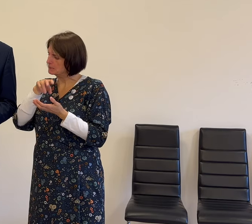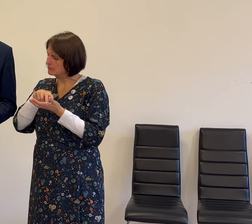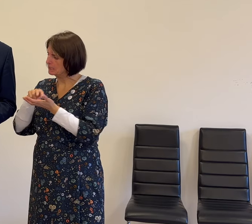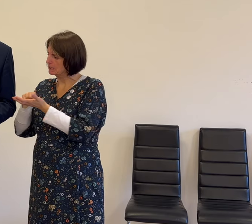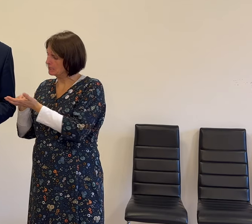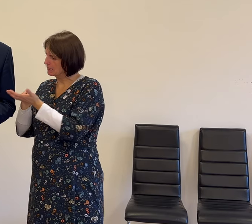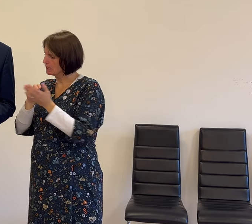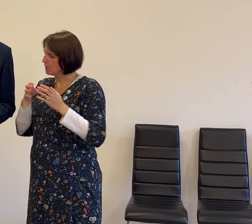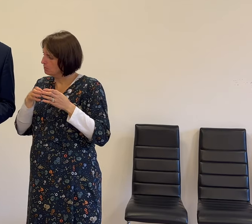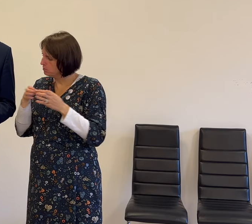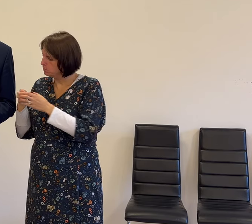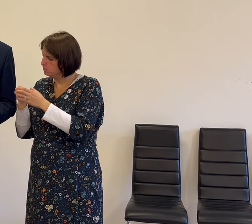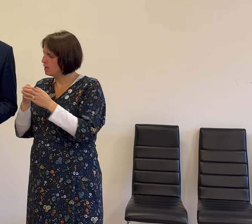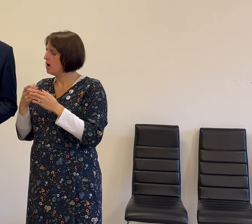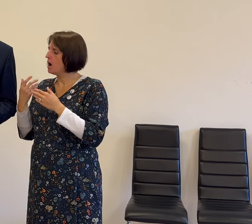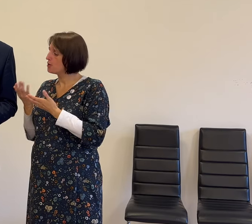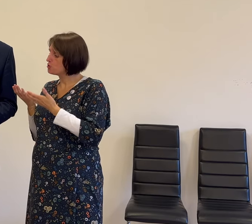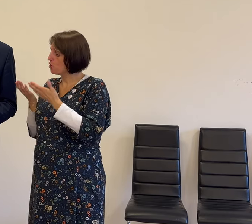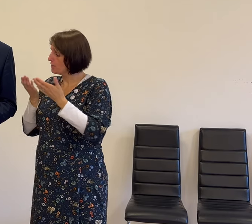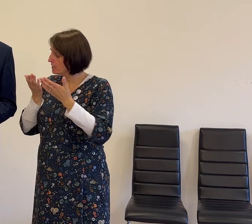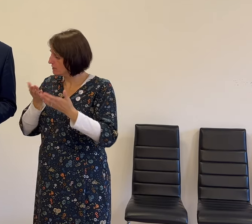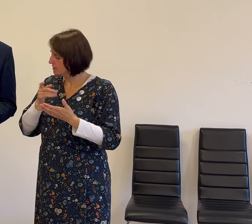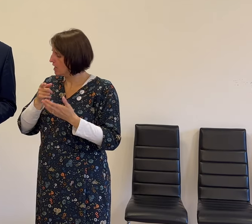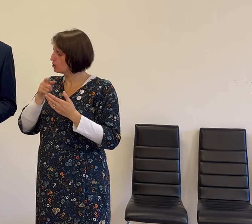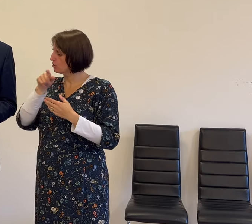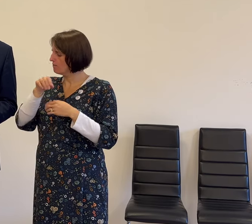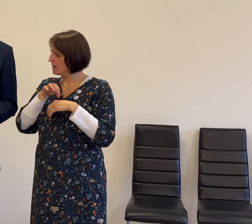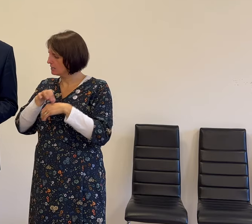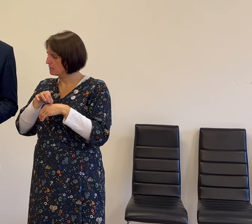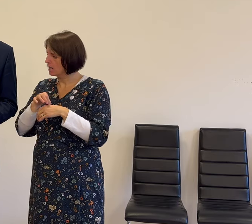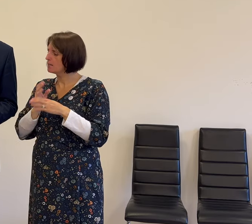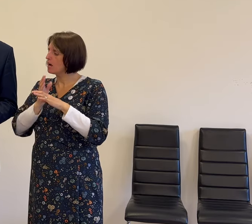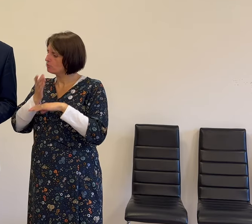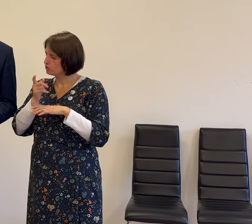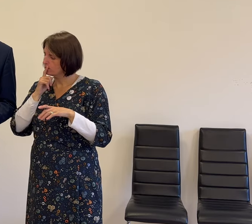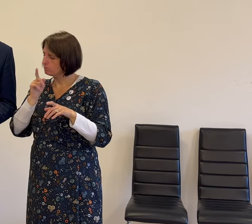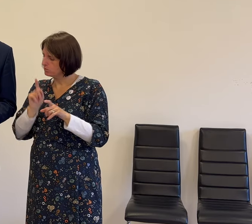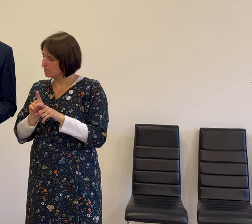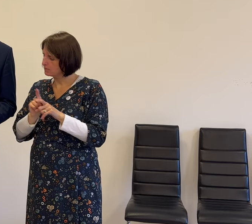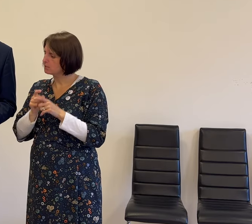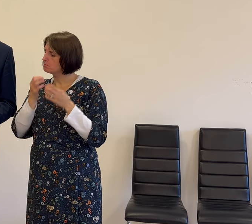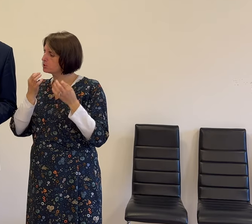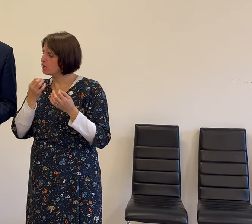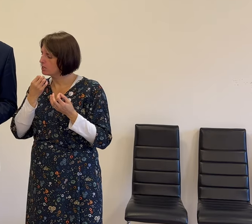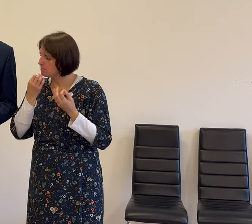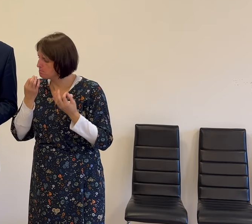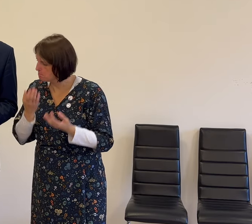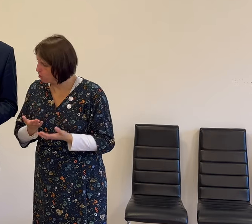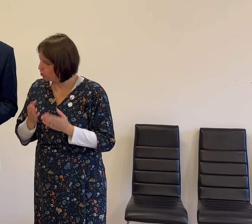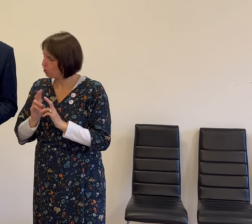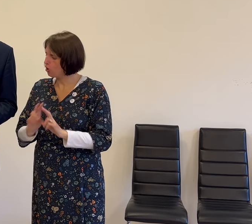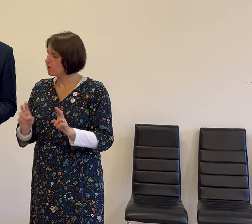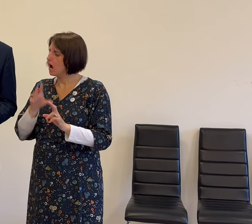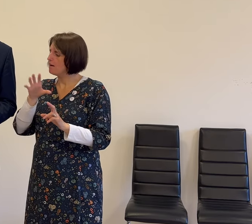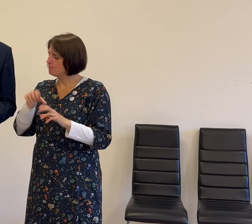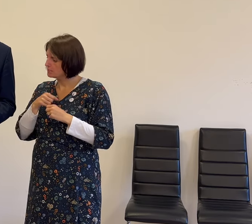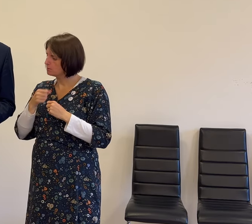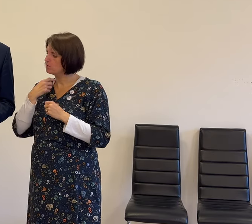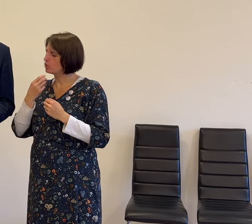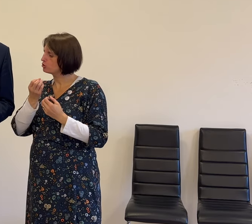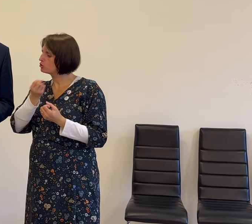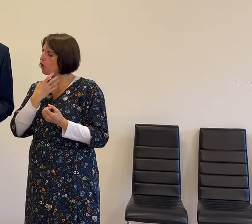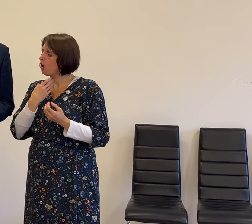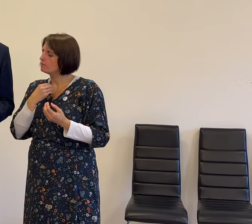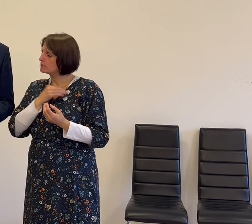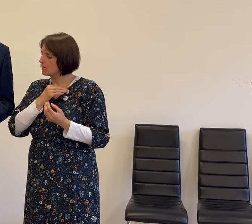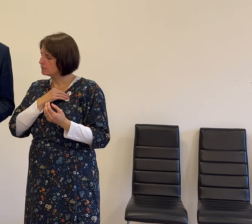své bratry s přáním pokoje a předezmeš od nich vzkaz. Bojují se Saulem a všemi izraelskými muži proti Pelištejcům v